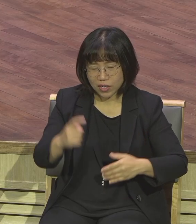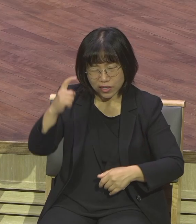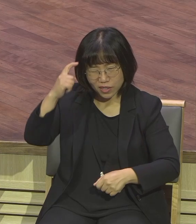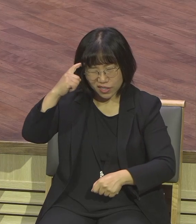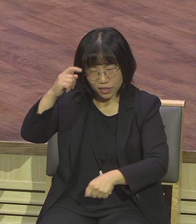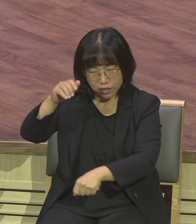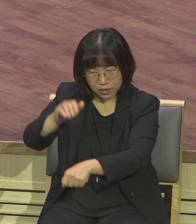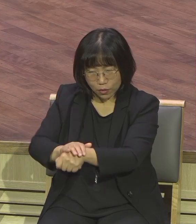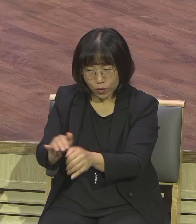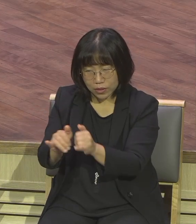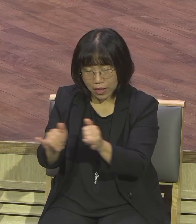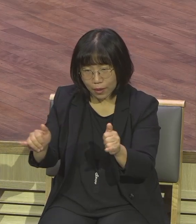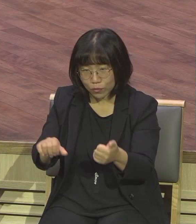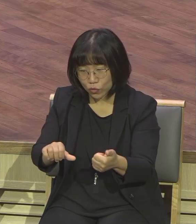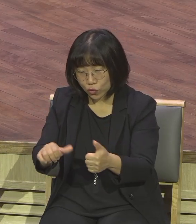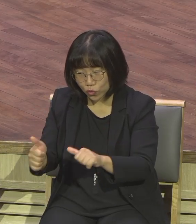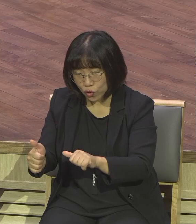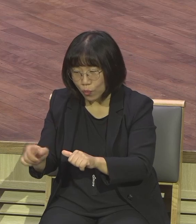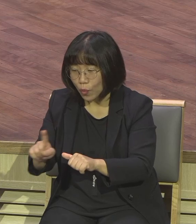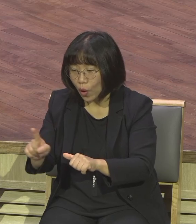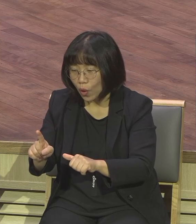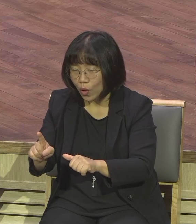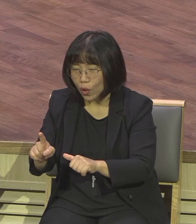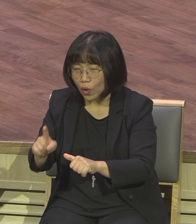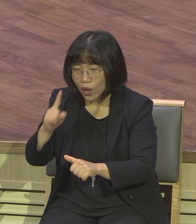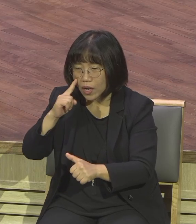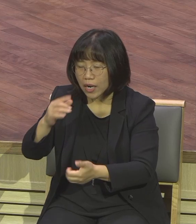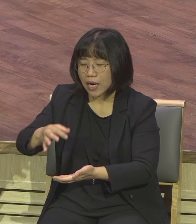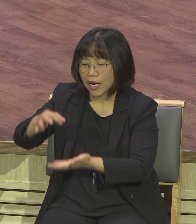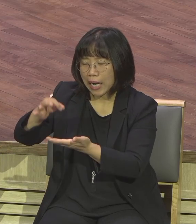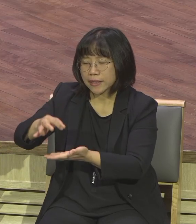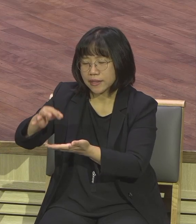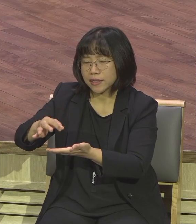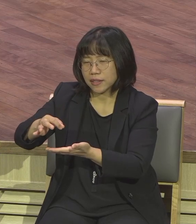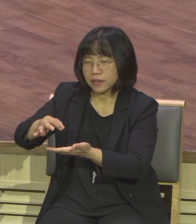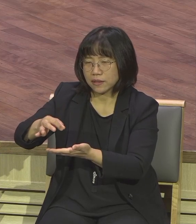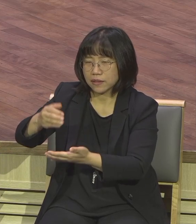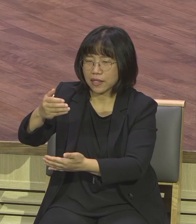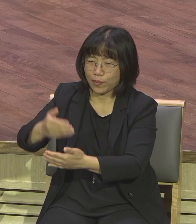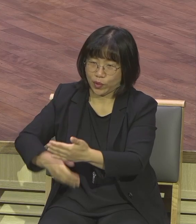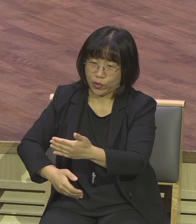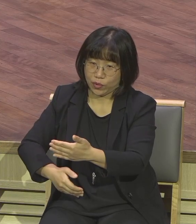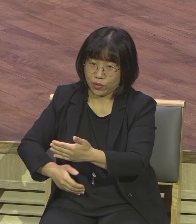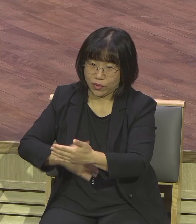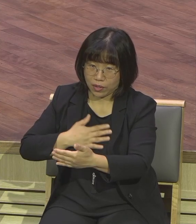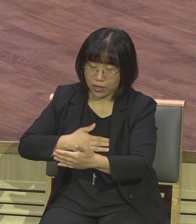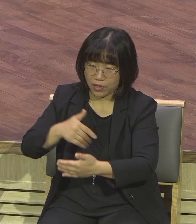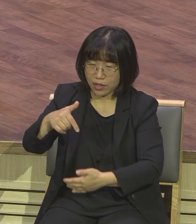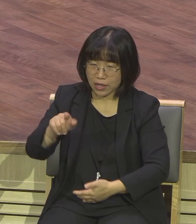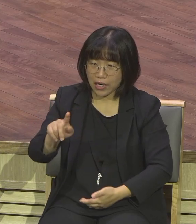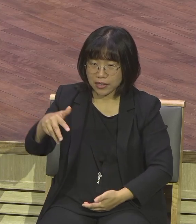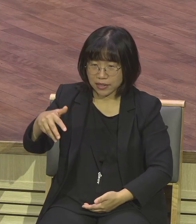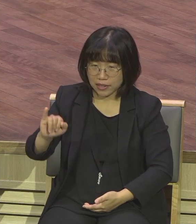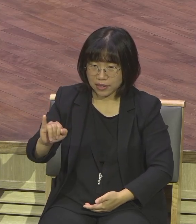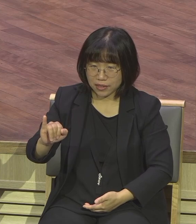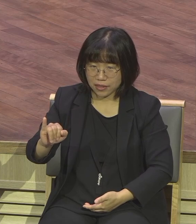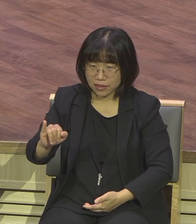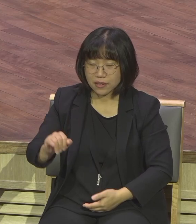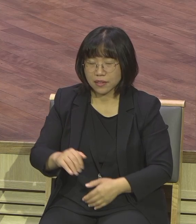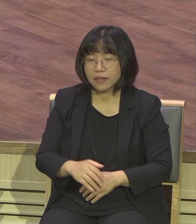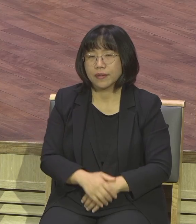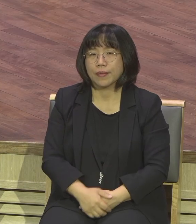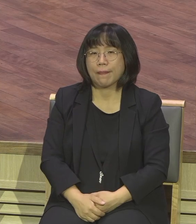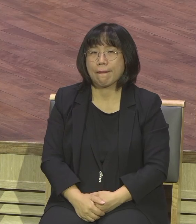지혜로운 사람은 죽을 때 뭘 남긴다? 가치를 남긴다 그랬어요. 가치 있는 가치를 남긴다. 정말 우리